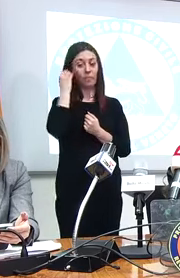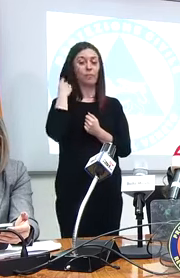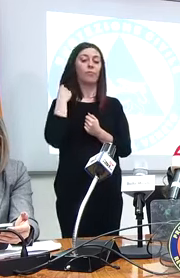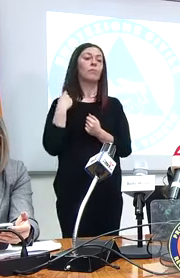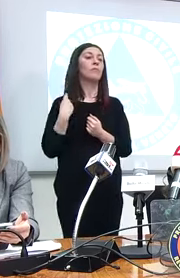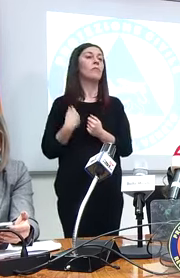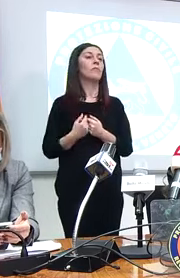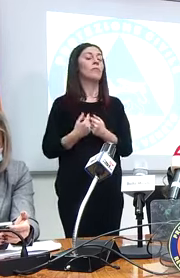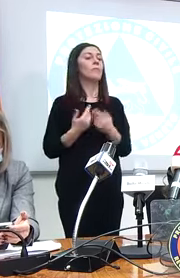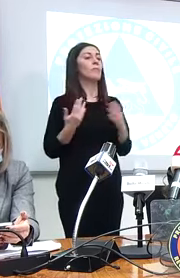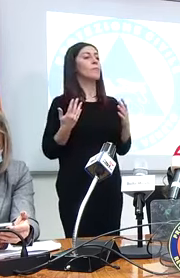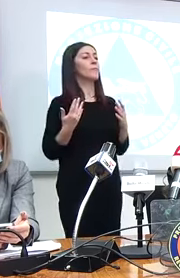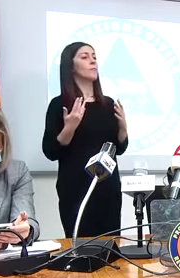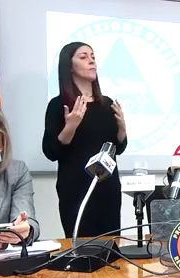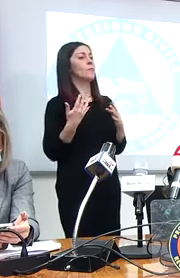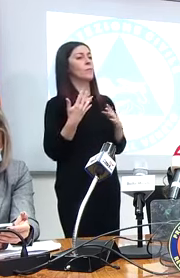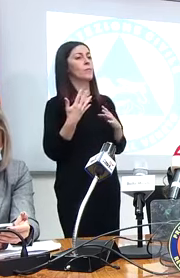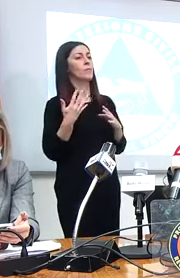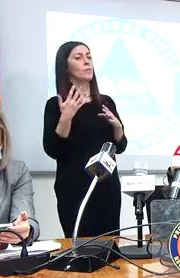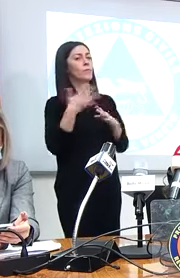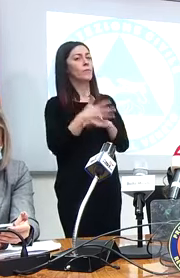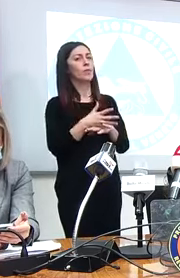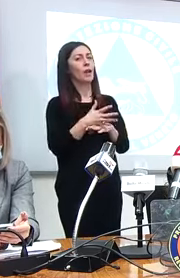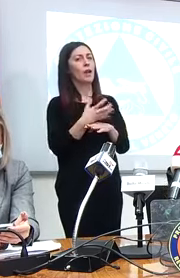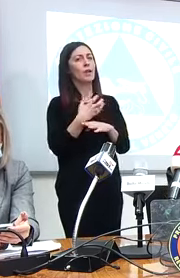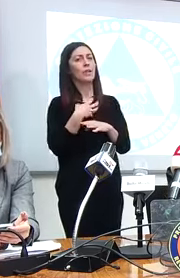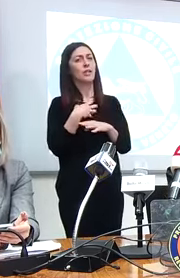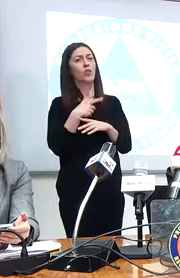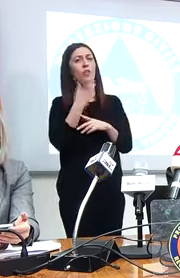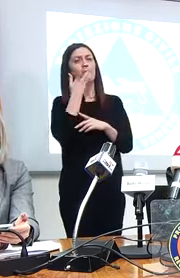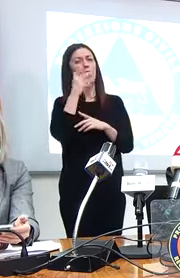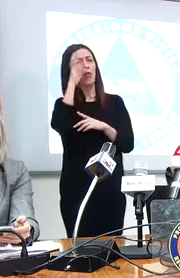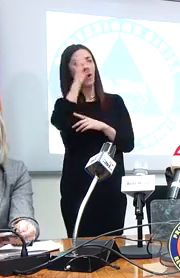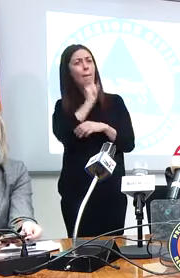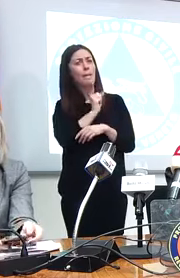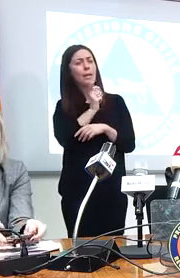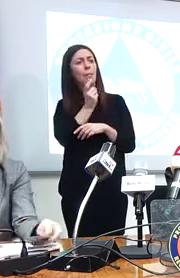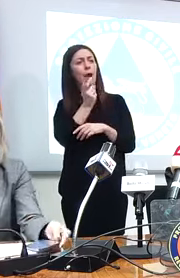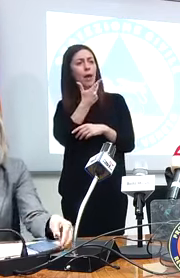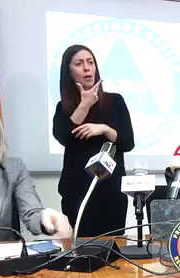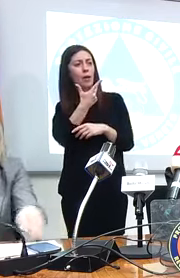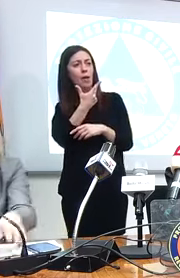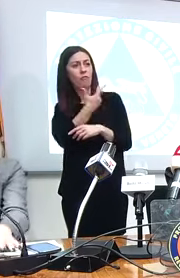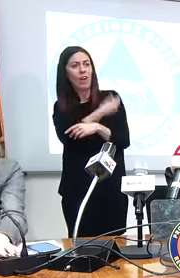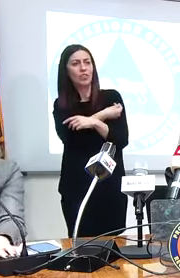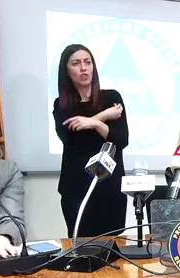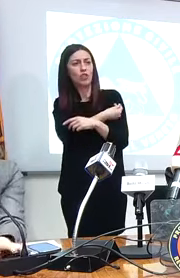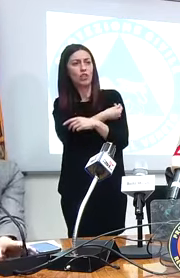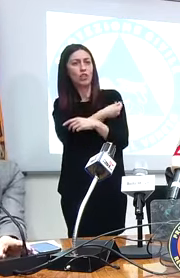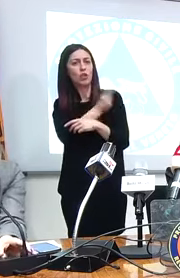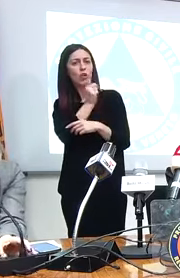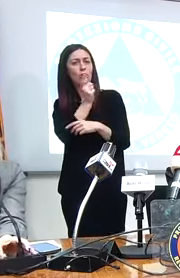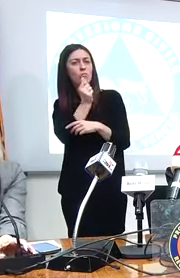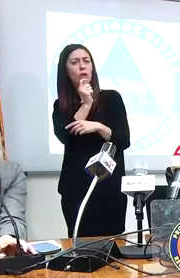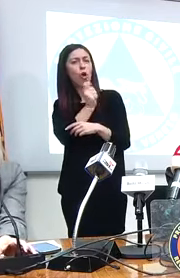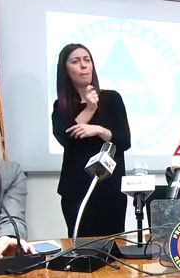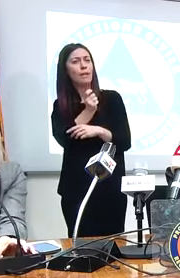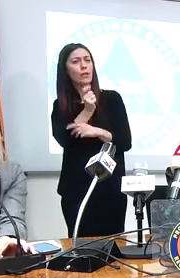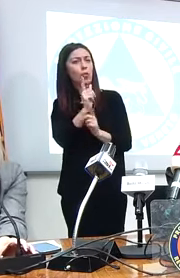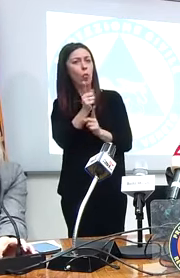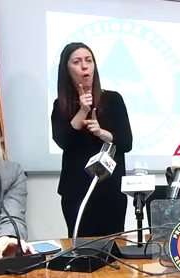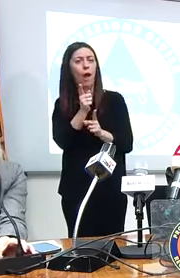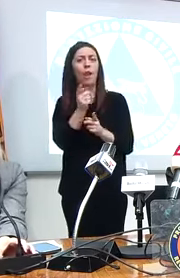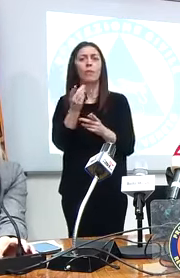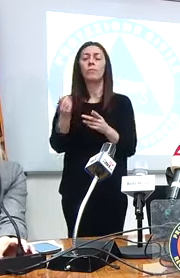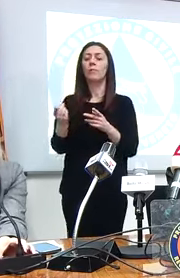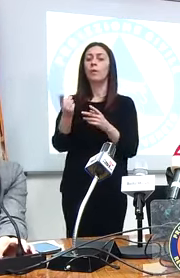Solo un dettaglio per terminare con l'assessore, quello che si diceva un attimo fa. Qual è il compenso per iniezione, per vaccino somministrato? Non c'è un compenso perché